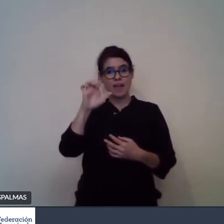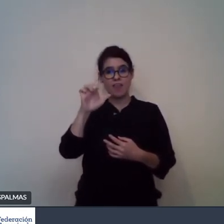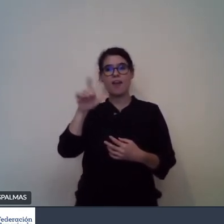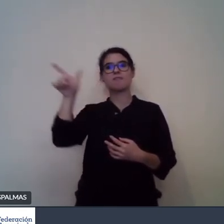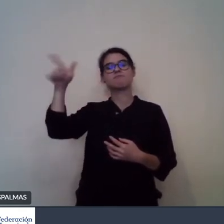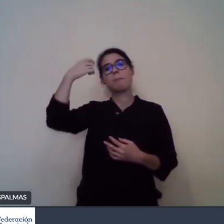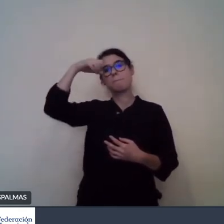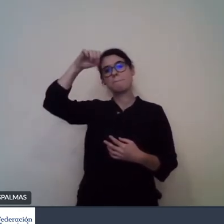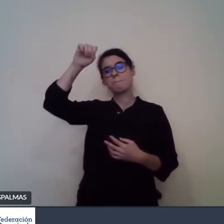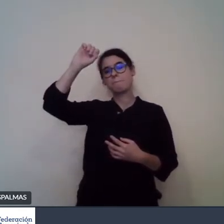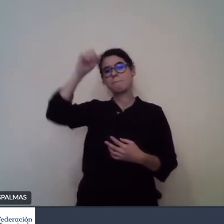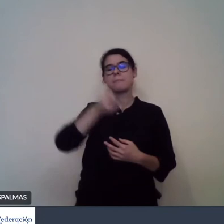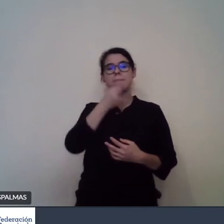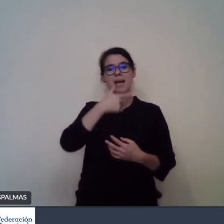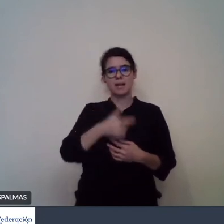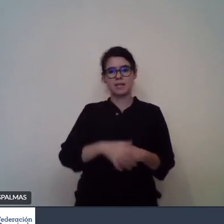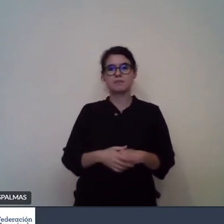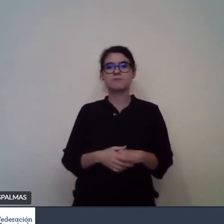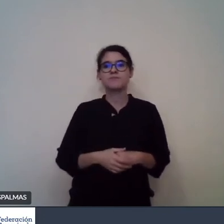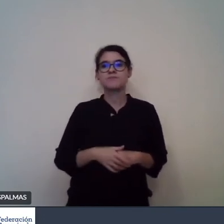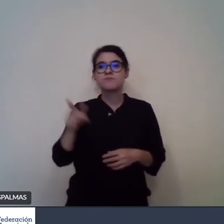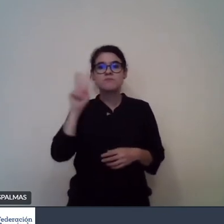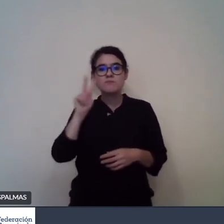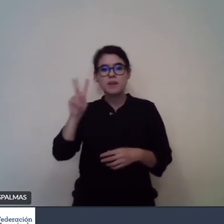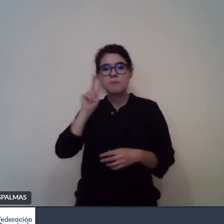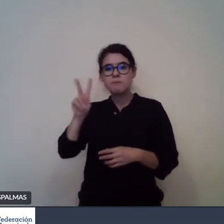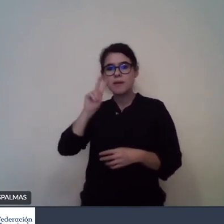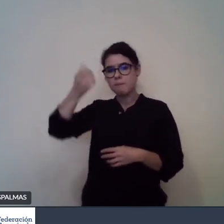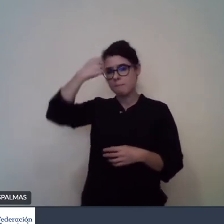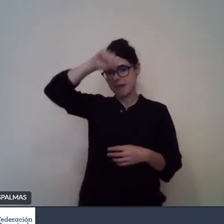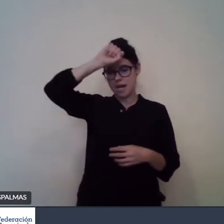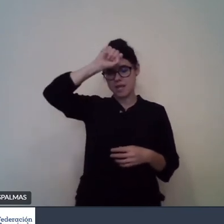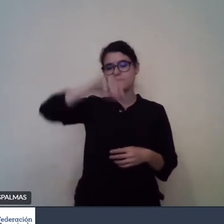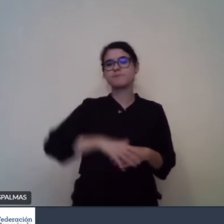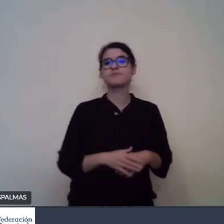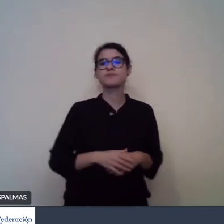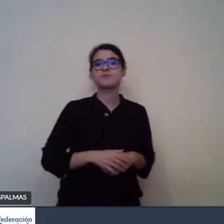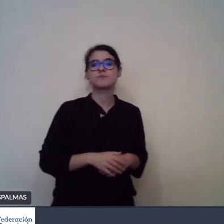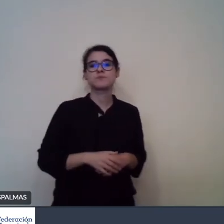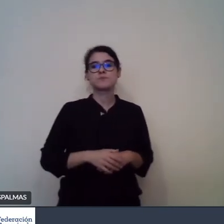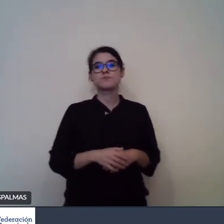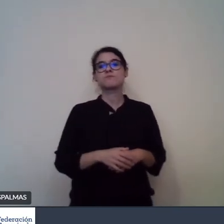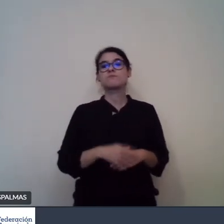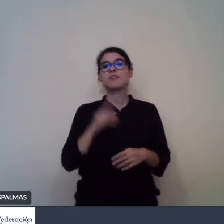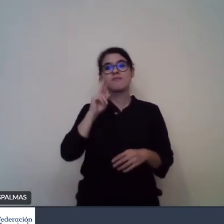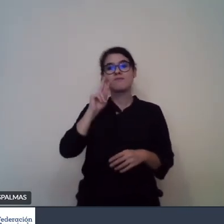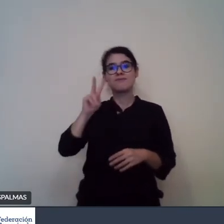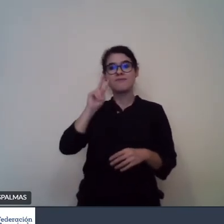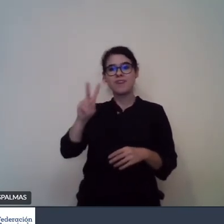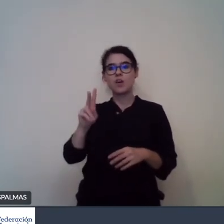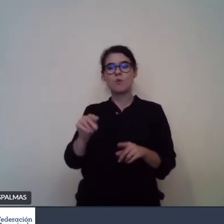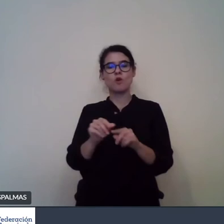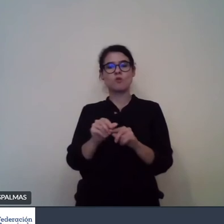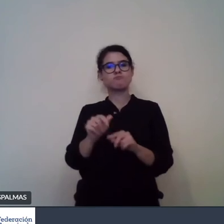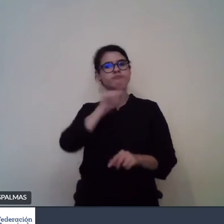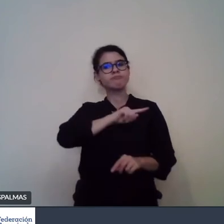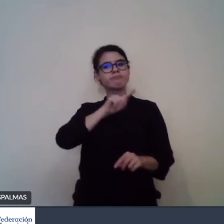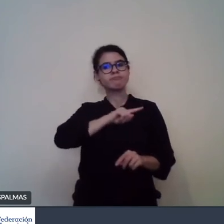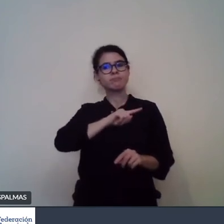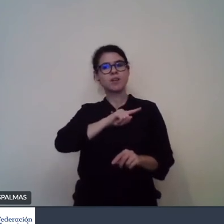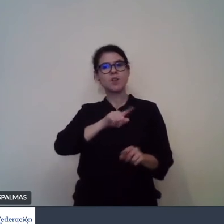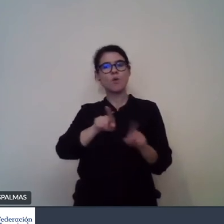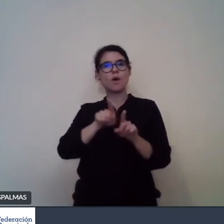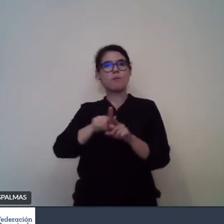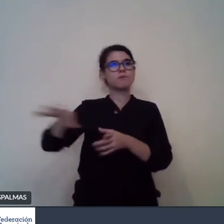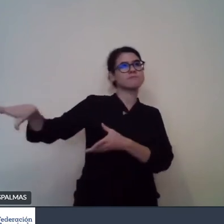este trabajo de recibir mirando ya hacia el lado contrario, es decir, tener el suficiente feeling de tacto como para recibir sin tener que mirar el balón